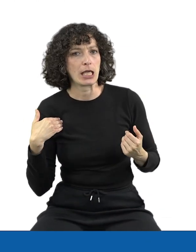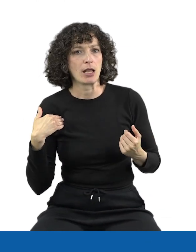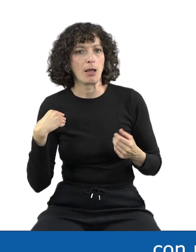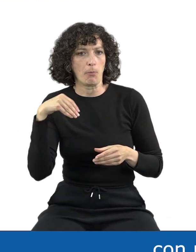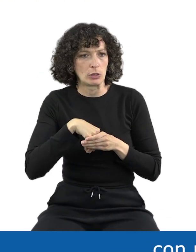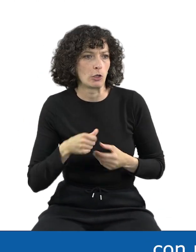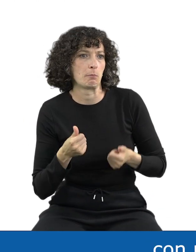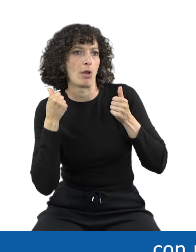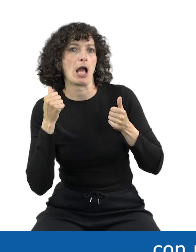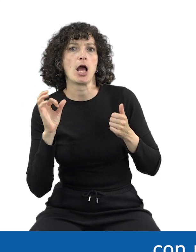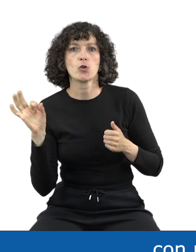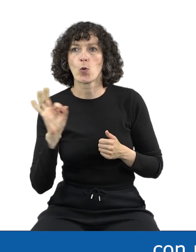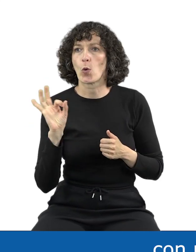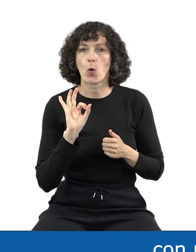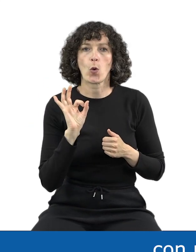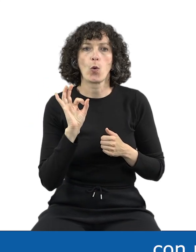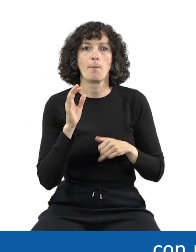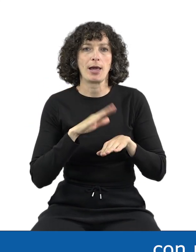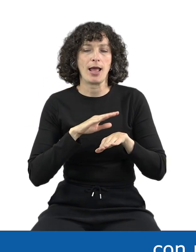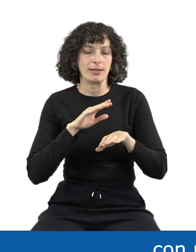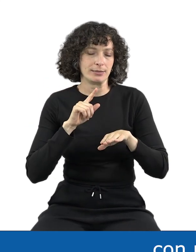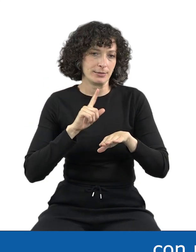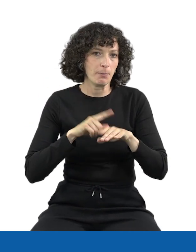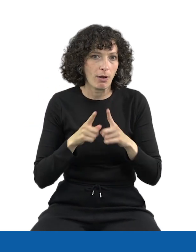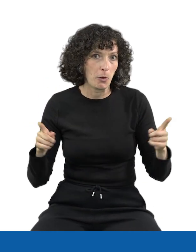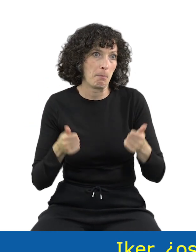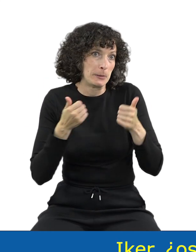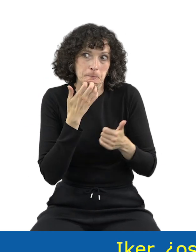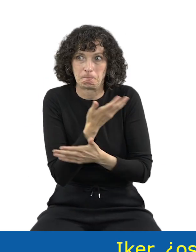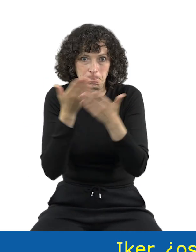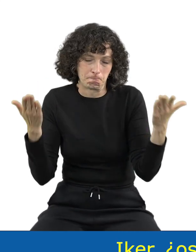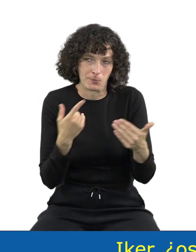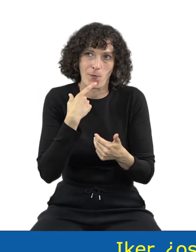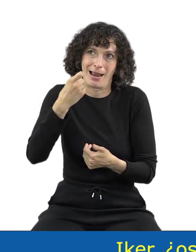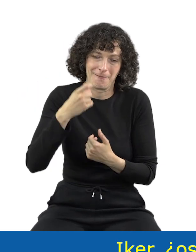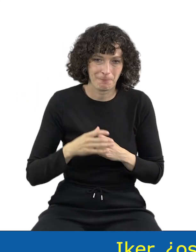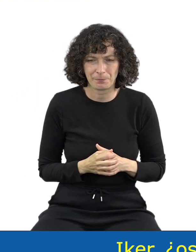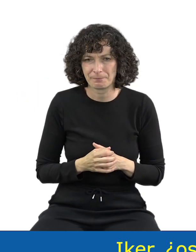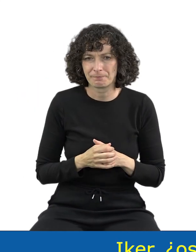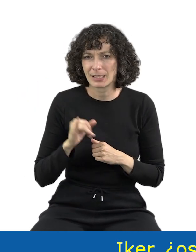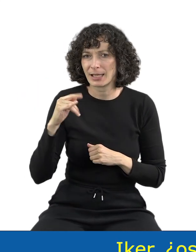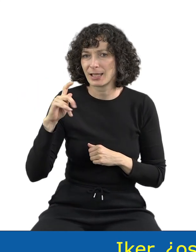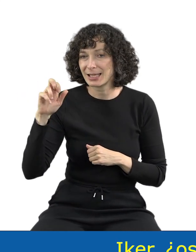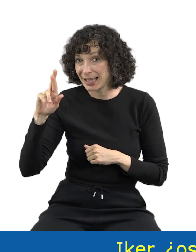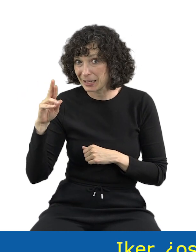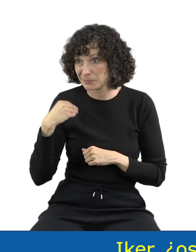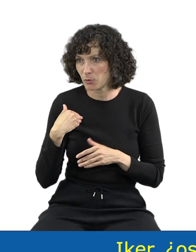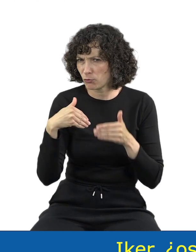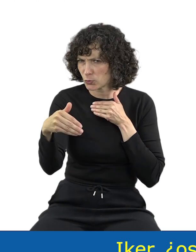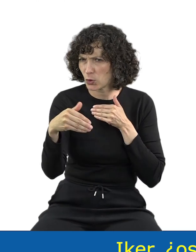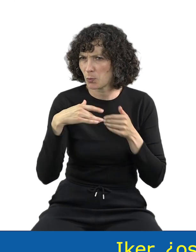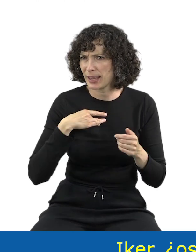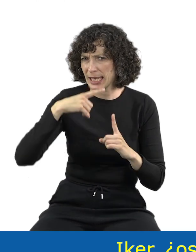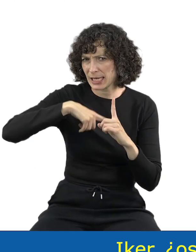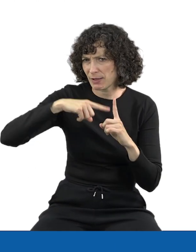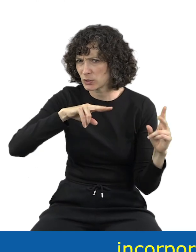pues, con más contenidos o a más largo plazo, ¿no? Iker, ¿os planteáis a futuro, como dice,